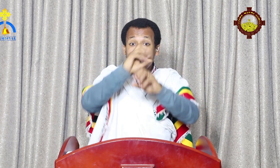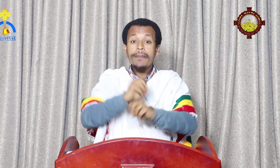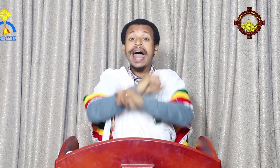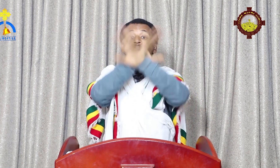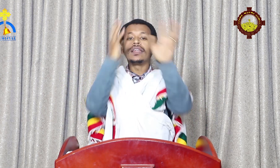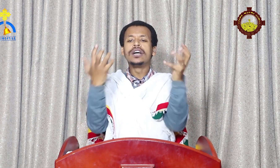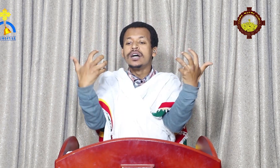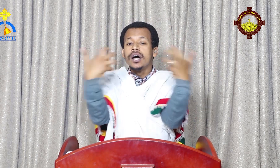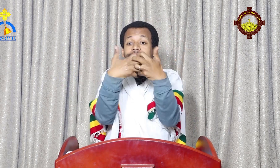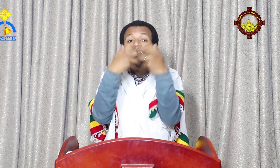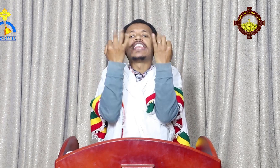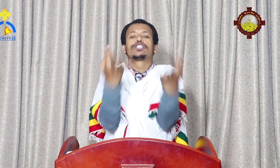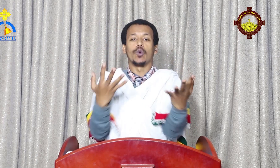ጨለማና ብርሃን ህብረት የላቸው።